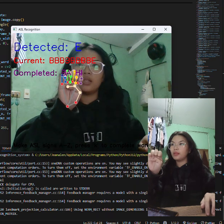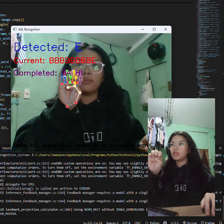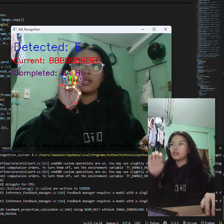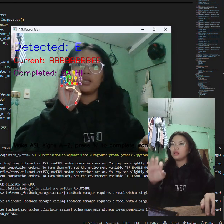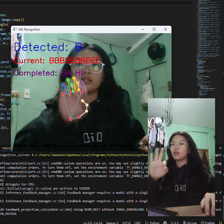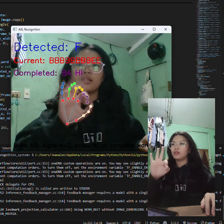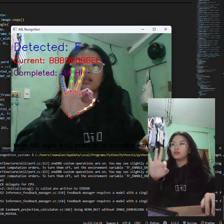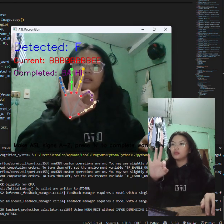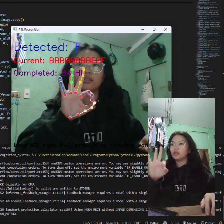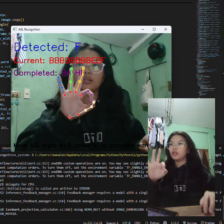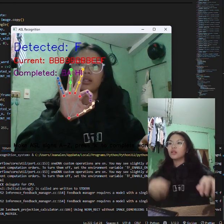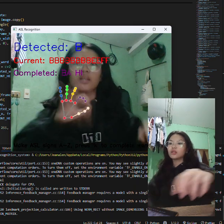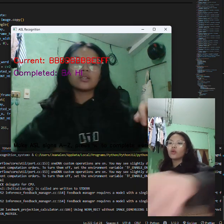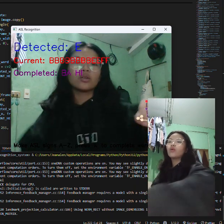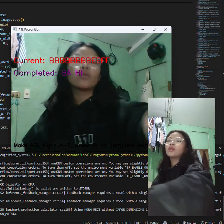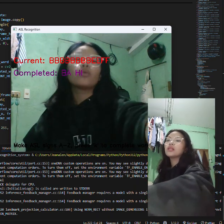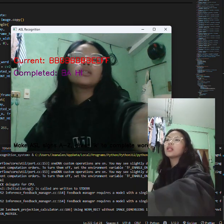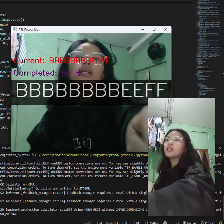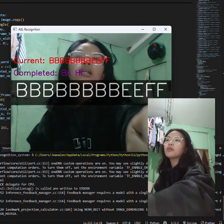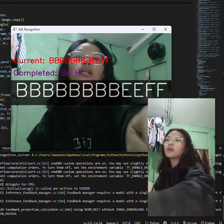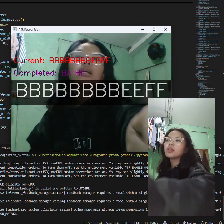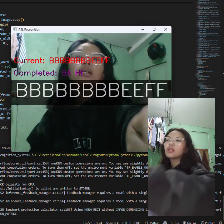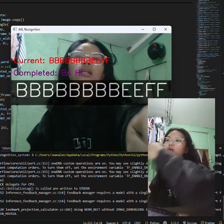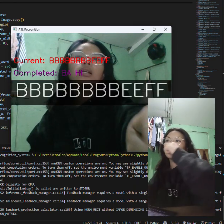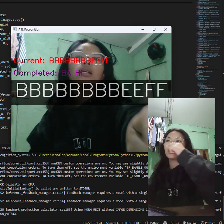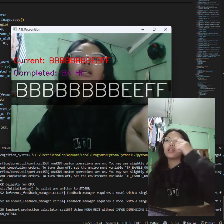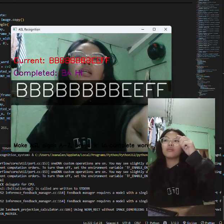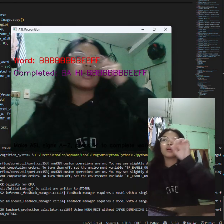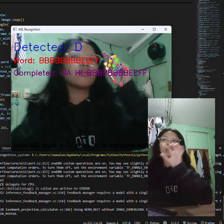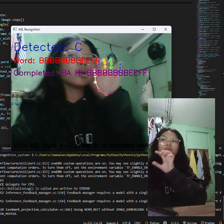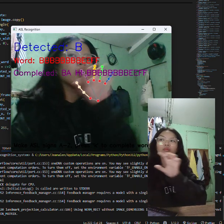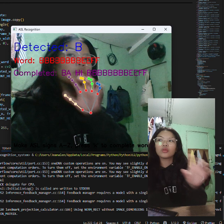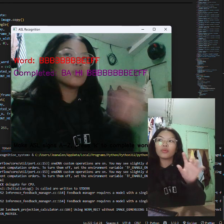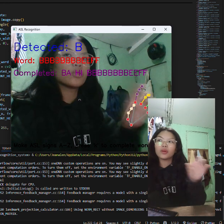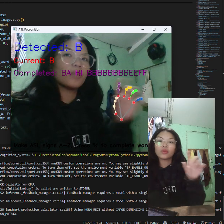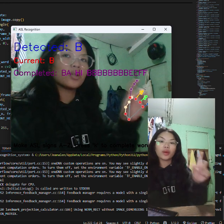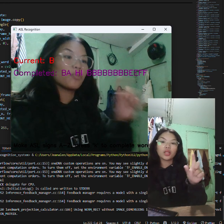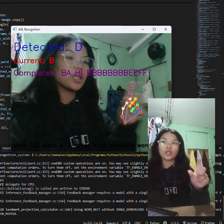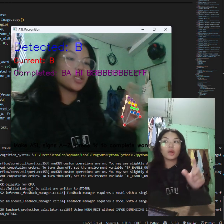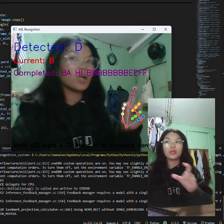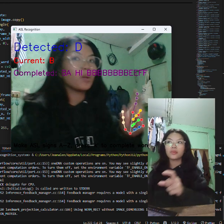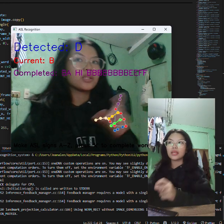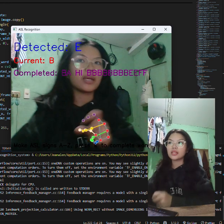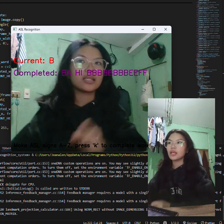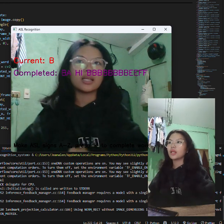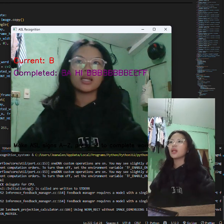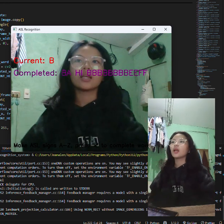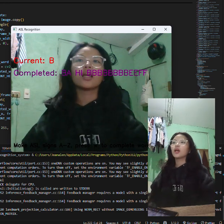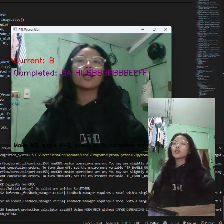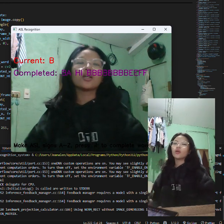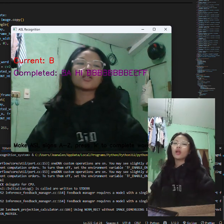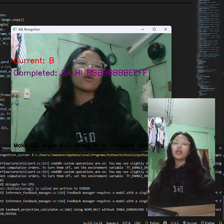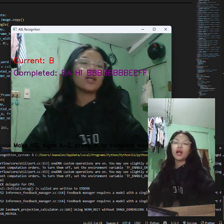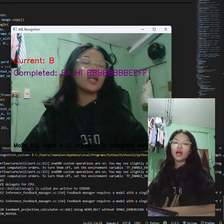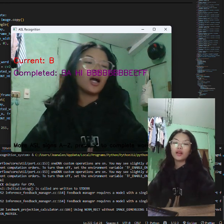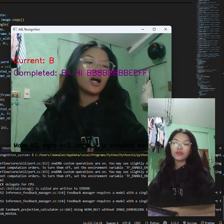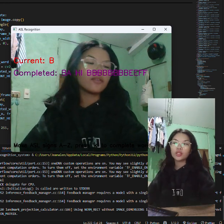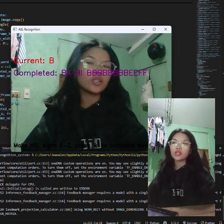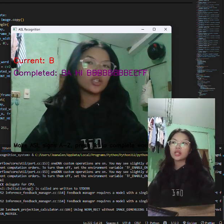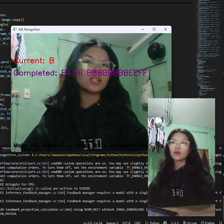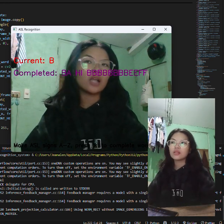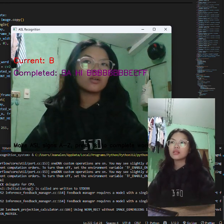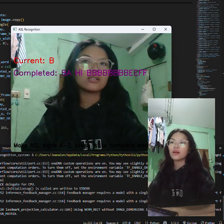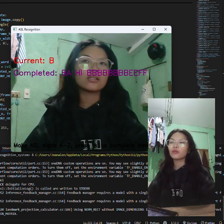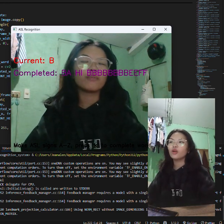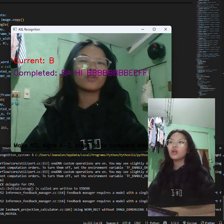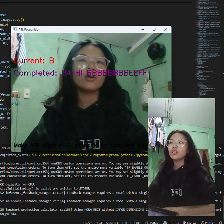E please, and, so, once ganyan mo press ka, okay, sumpay-sumpay na siya with spacing. So, nga na, ang feature